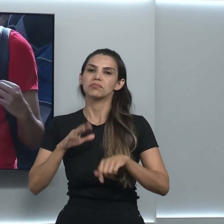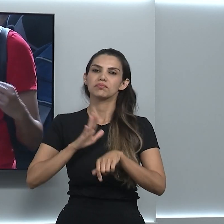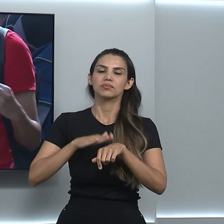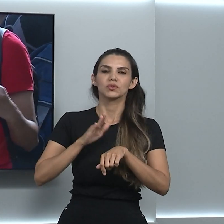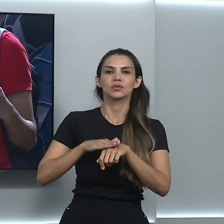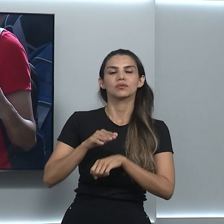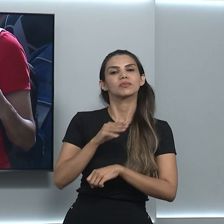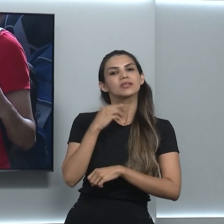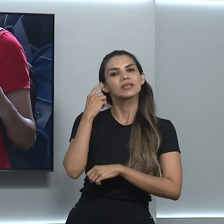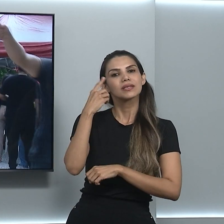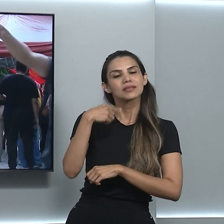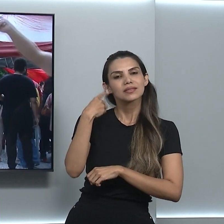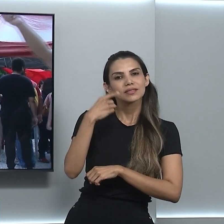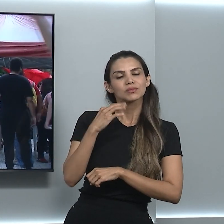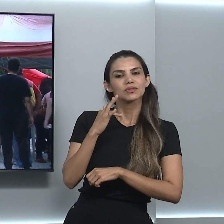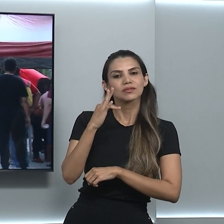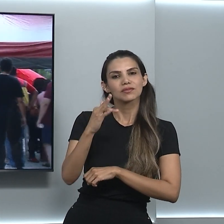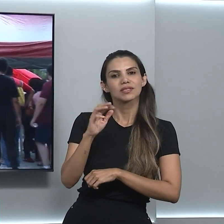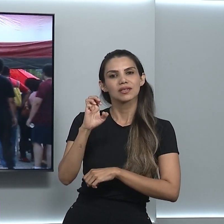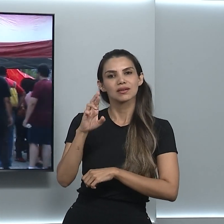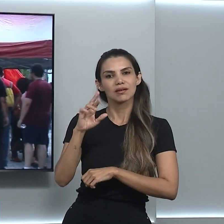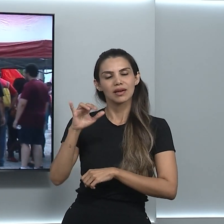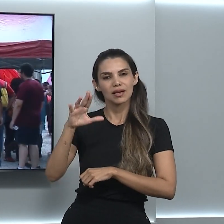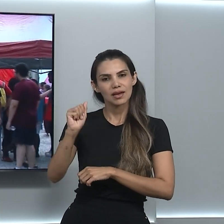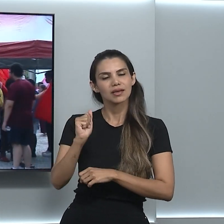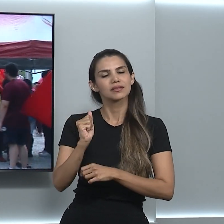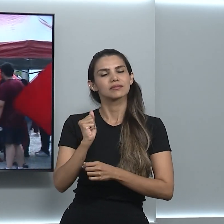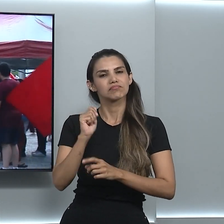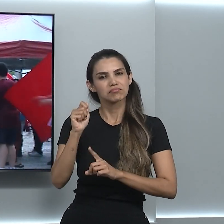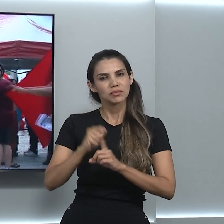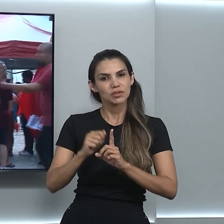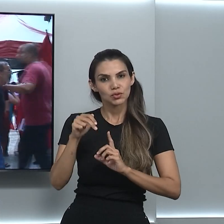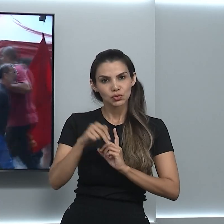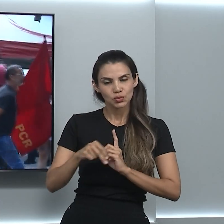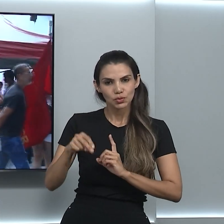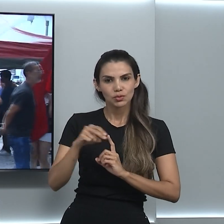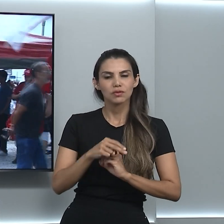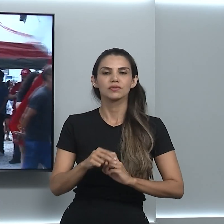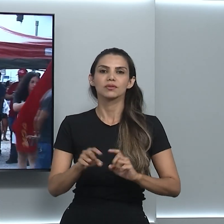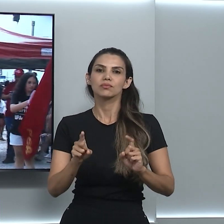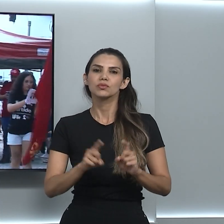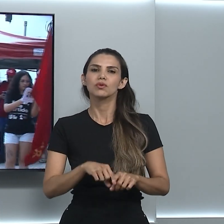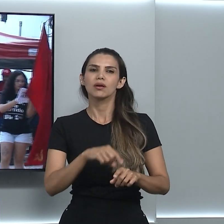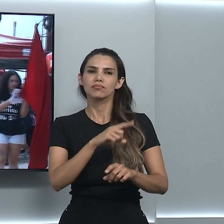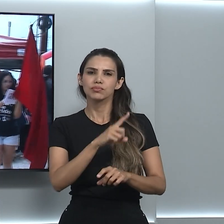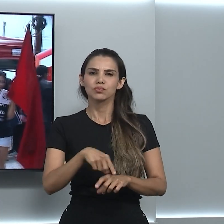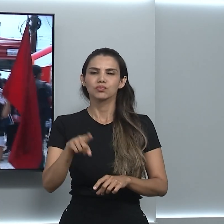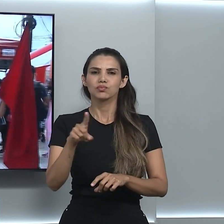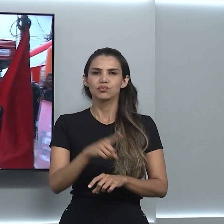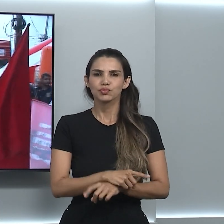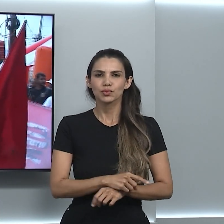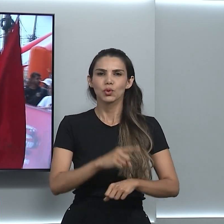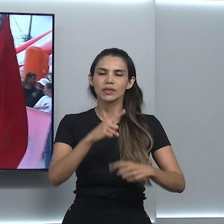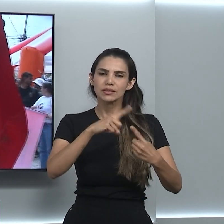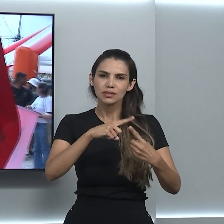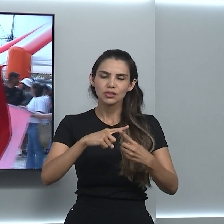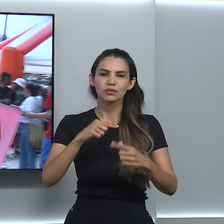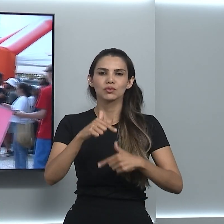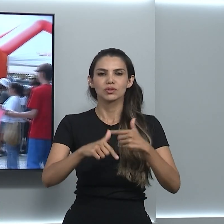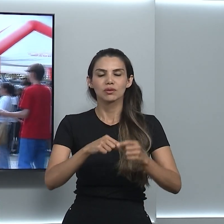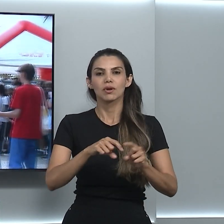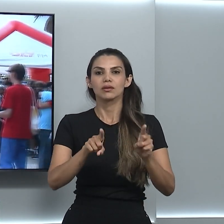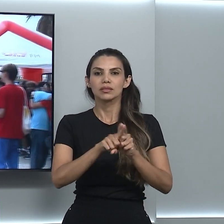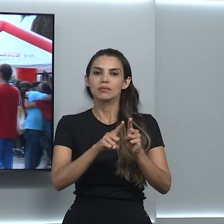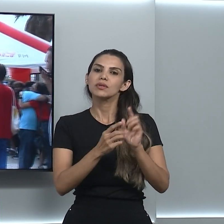federal Érica Hilton, do partido PSOL, no começo de novembro. Além de extinguir essa escala de trabalho, a emenda ainda propõe a redução da